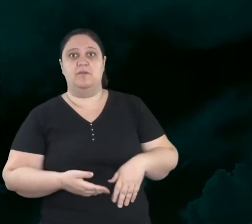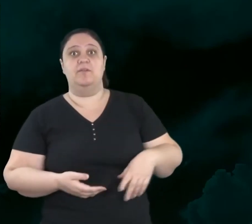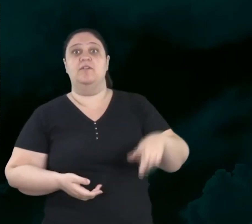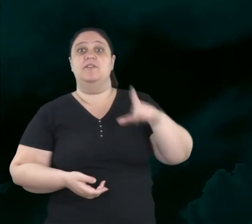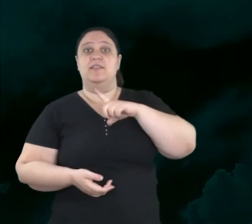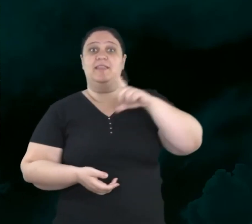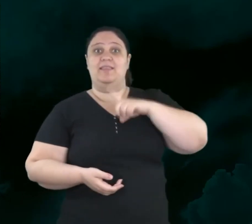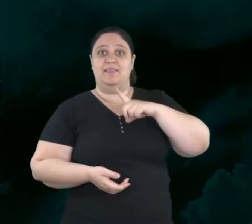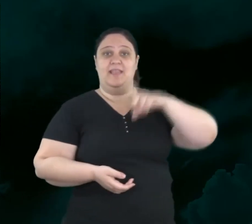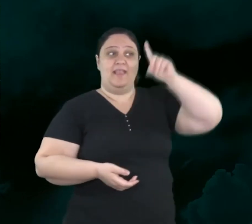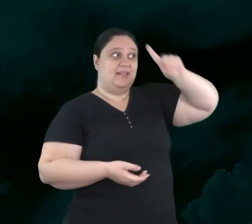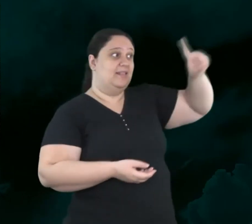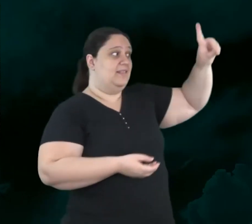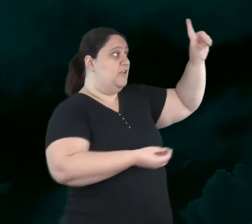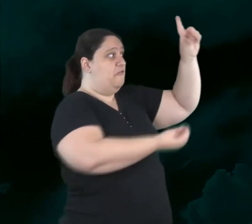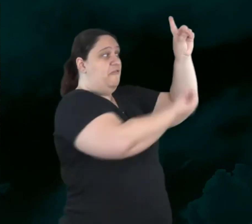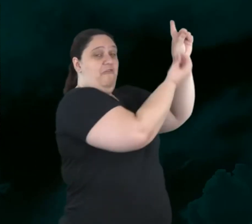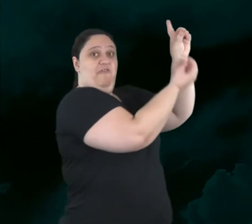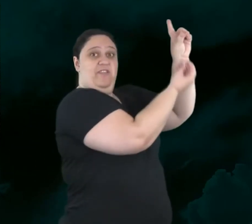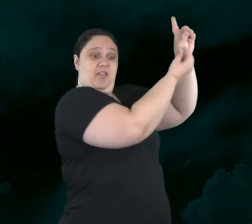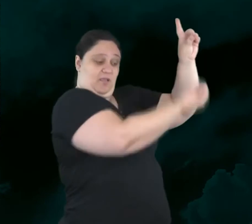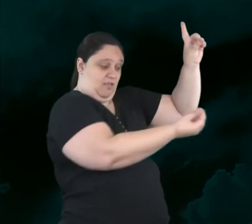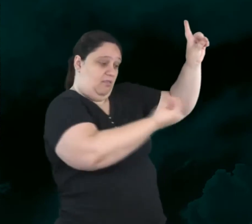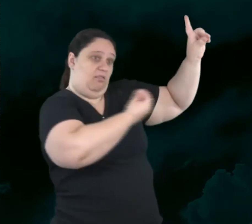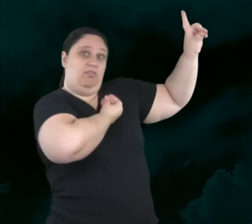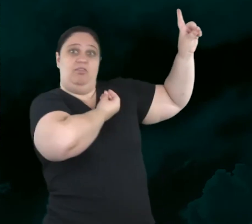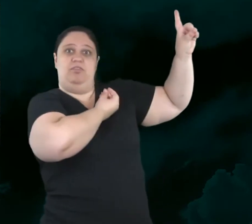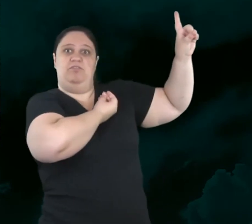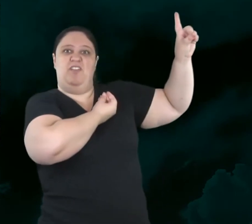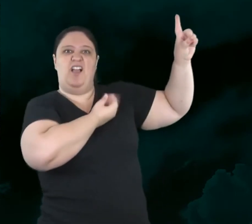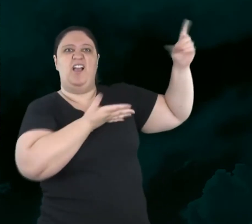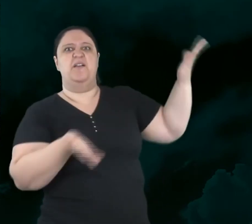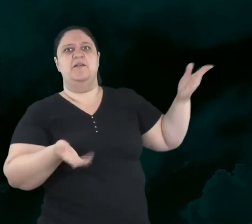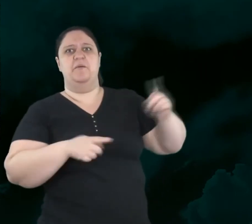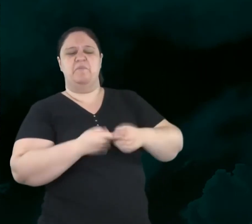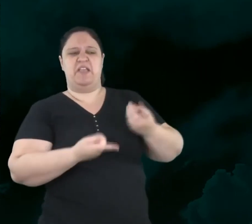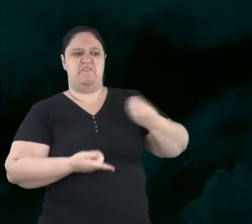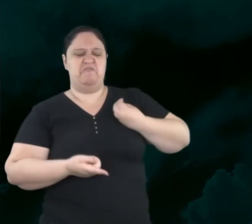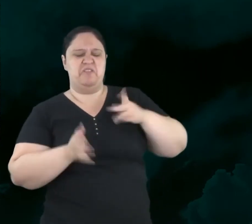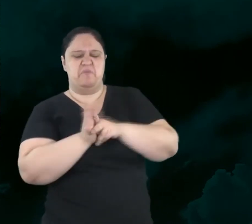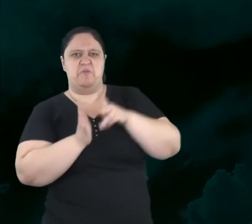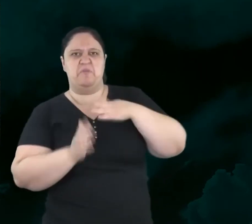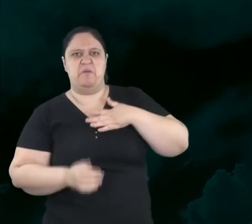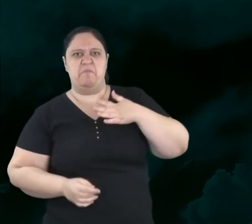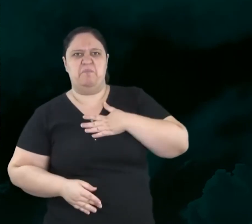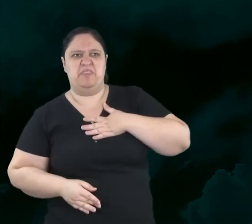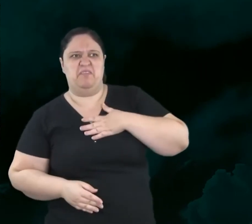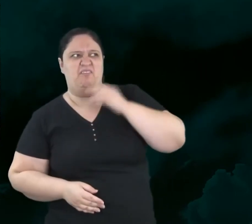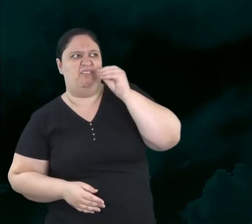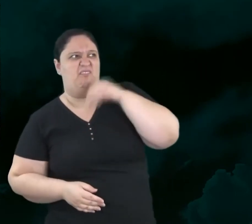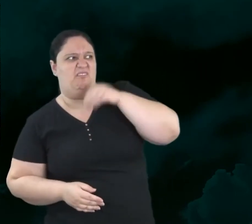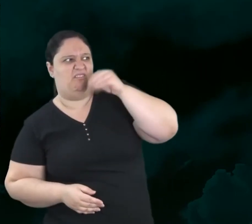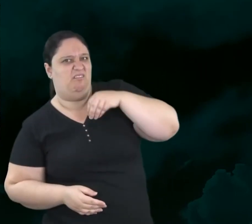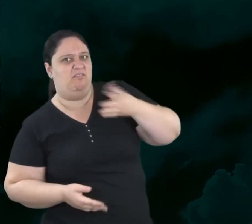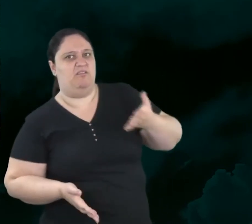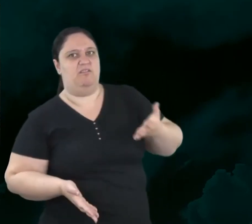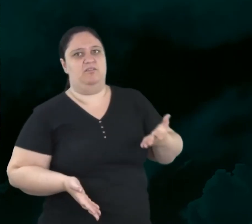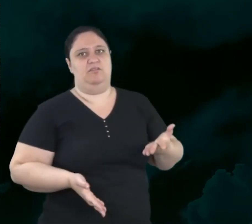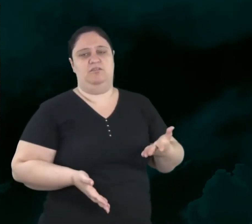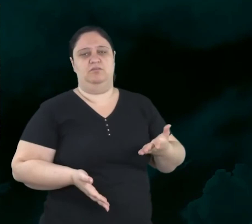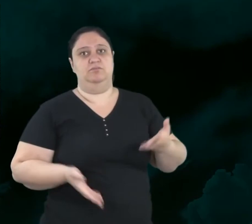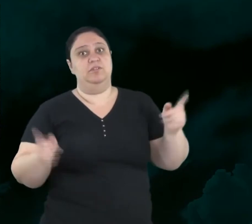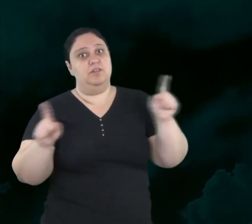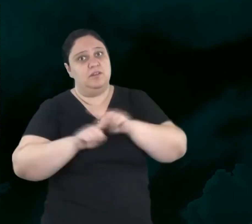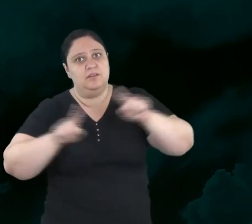de Deus. Não viva essa vida miserável. Vamos todos os dias tirar